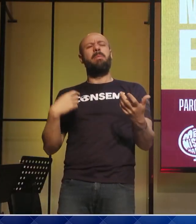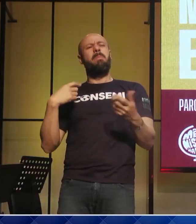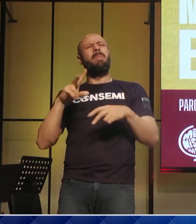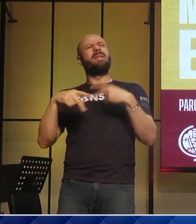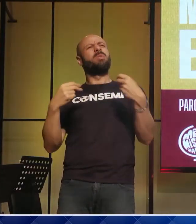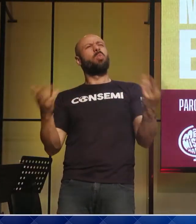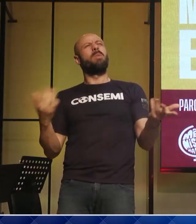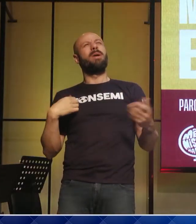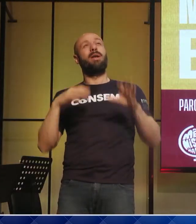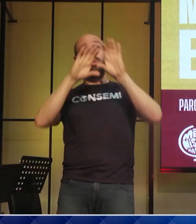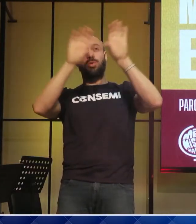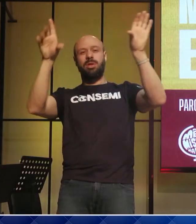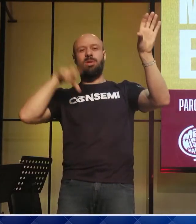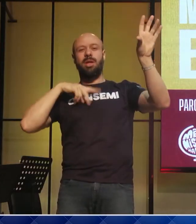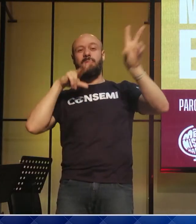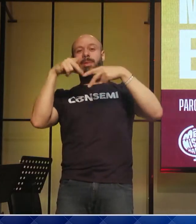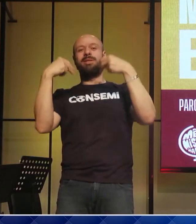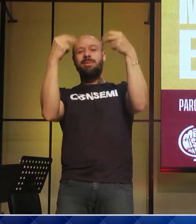nossas vidas.